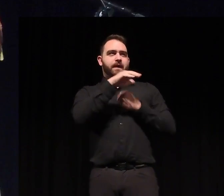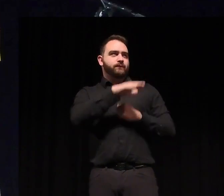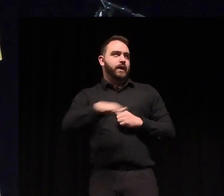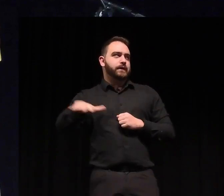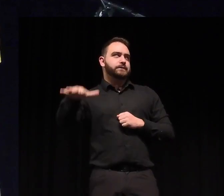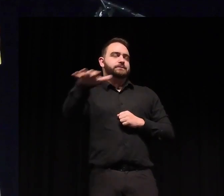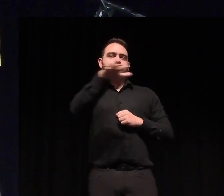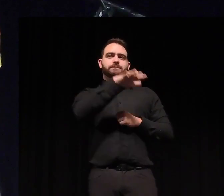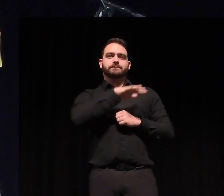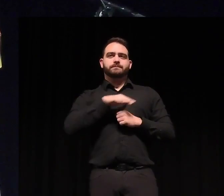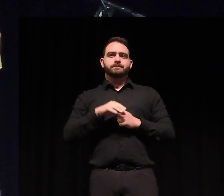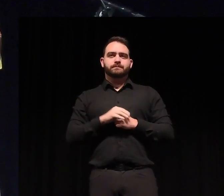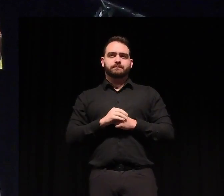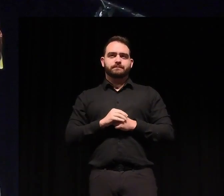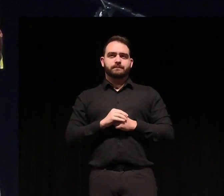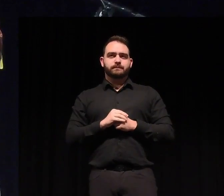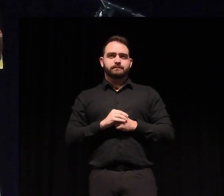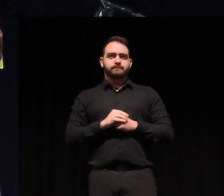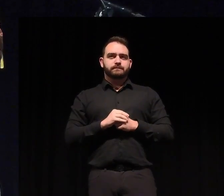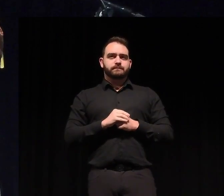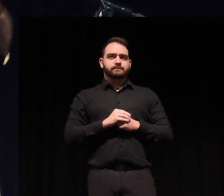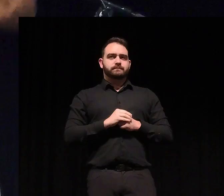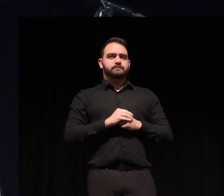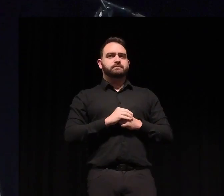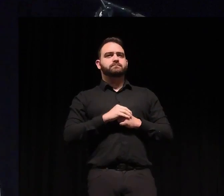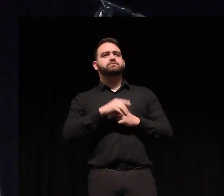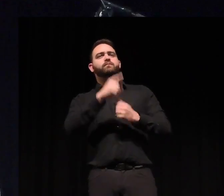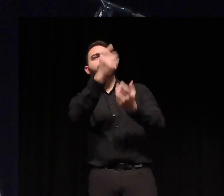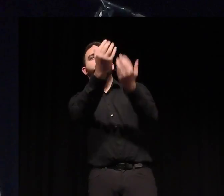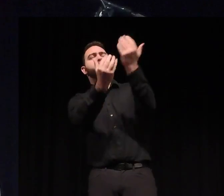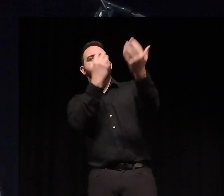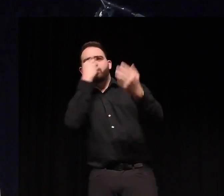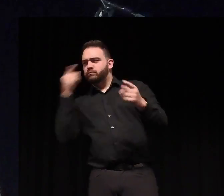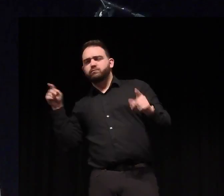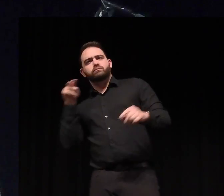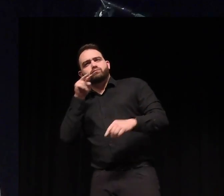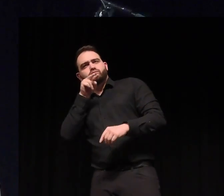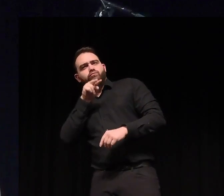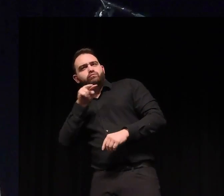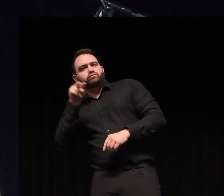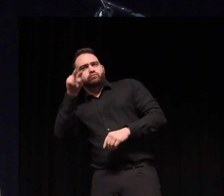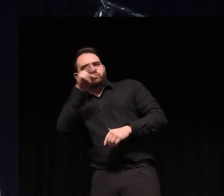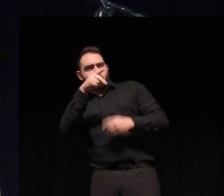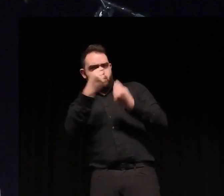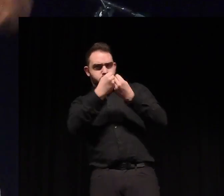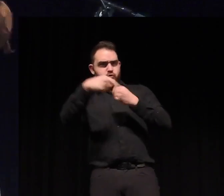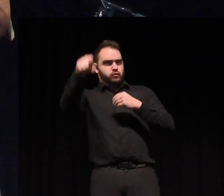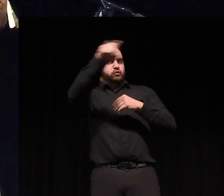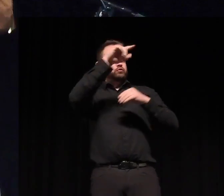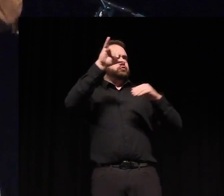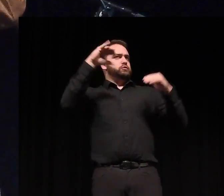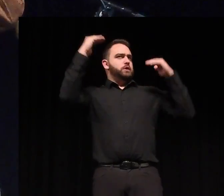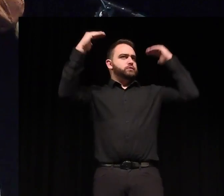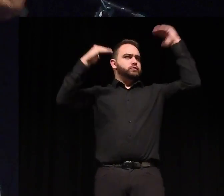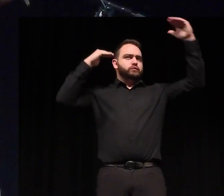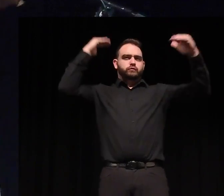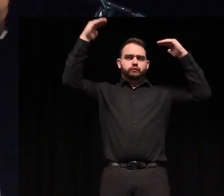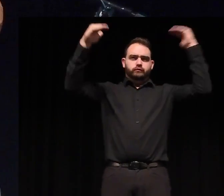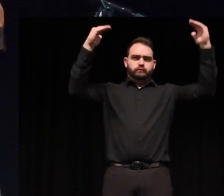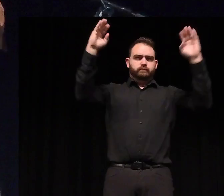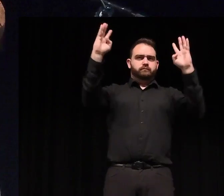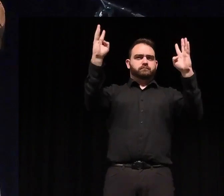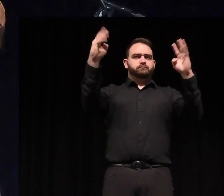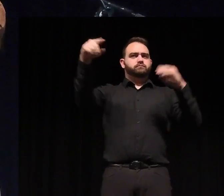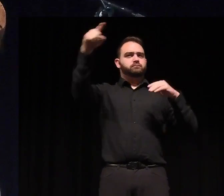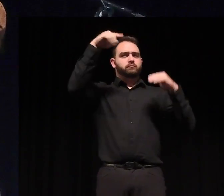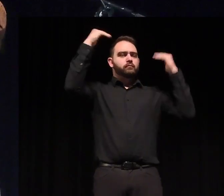Et là, il a regardé comme il faut derrière le feu, et là, il y avait plein d'adultes. Puis eux autres, ils souriaient pas, ils faisaient